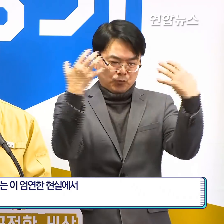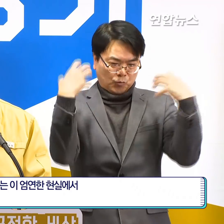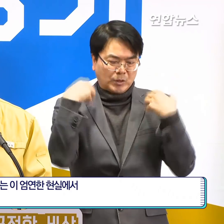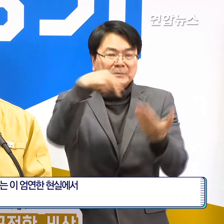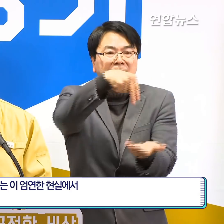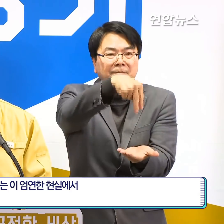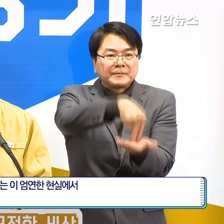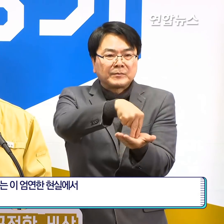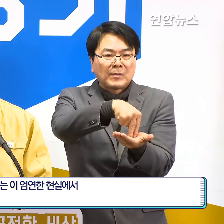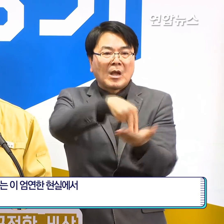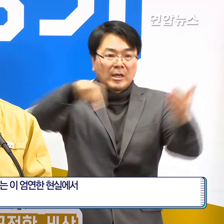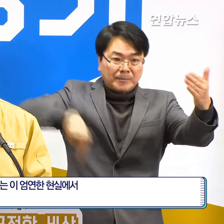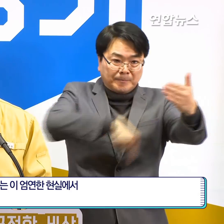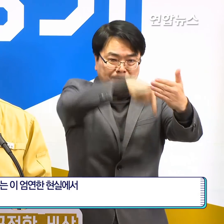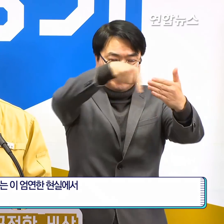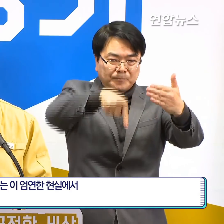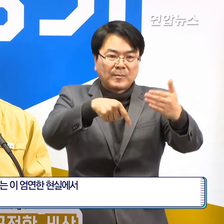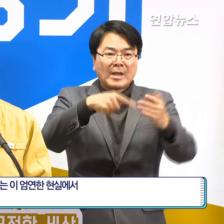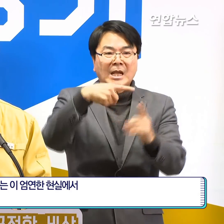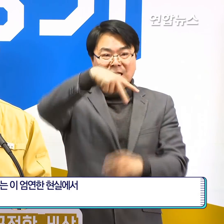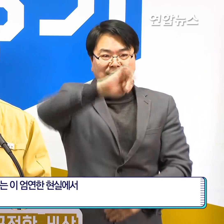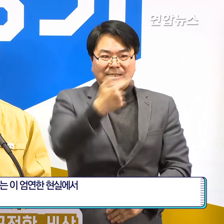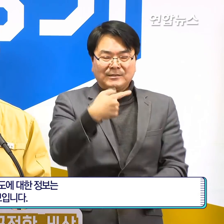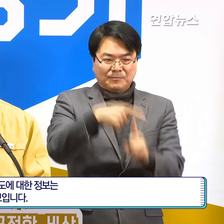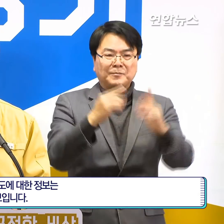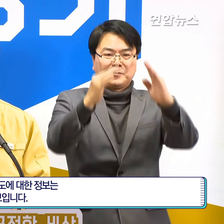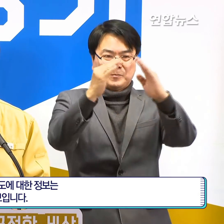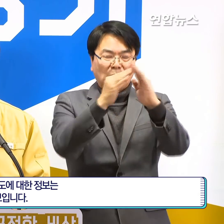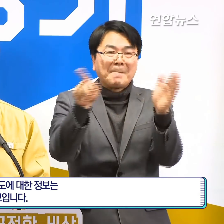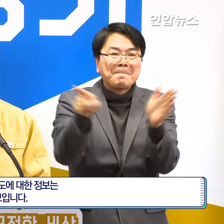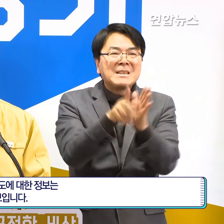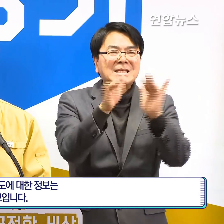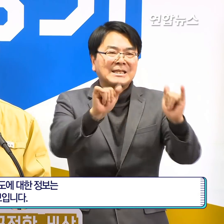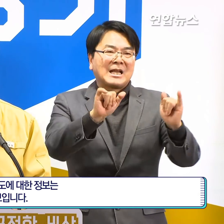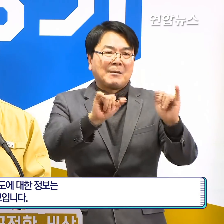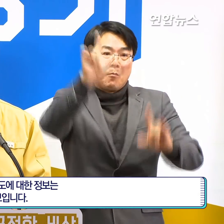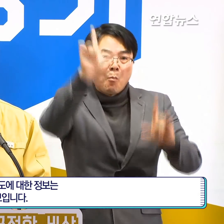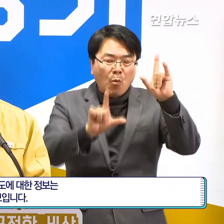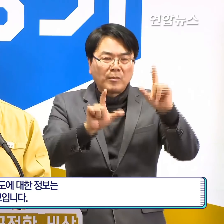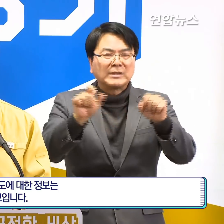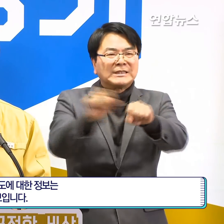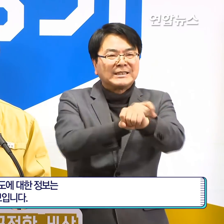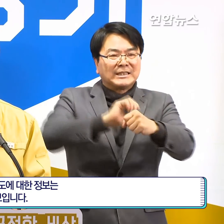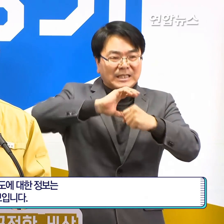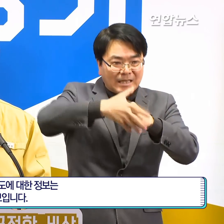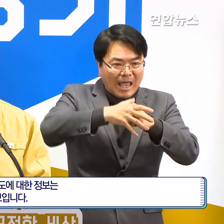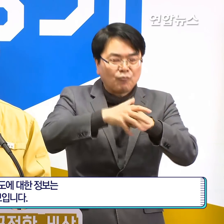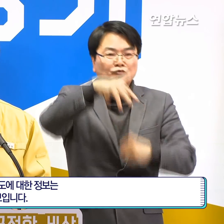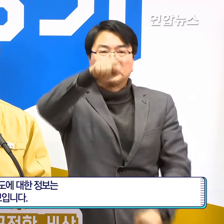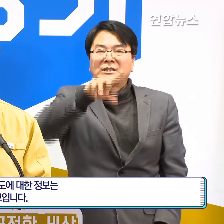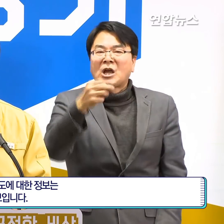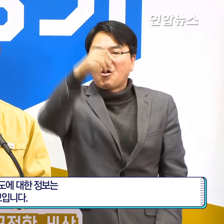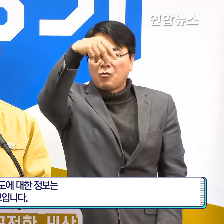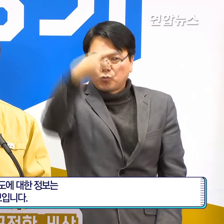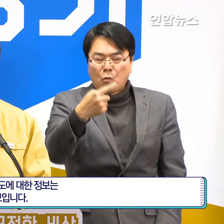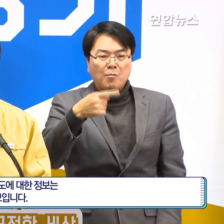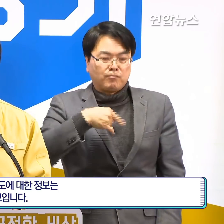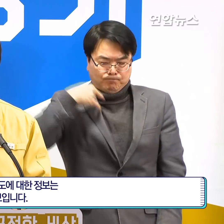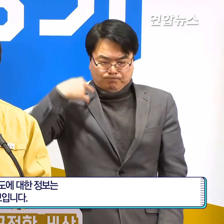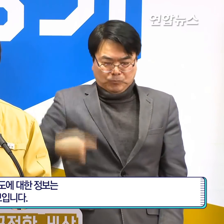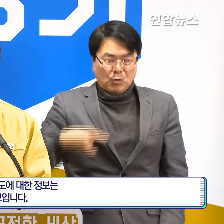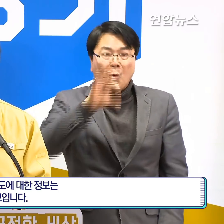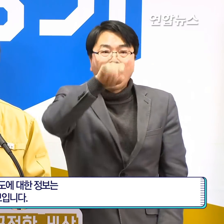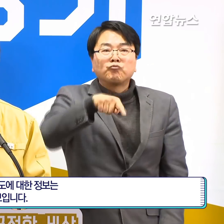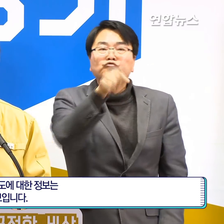도내의 신천지 신도 현황, 특히 대구와 청도 및 중국 우한 지역